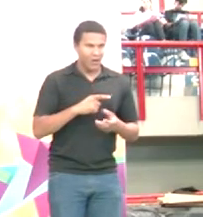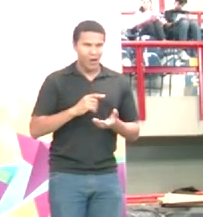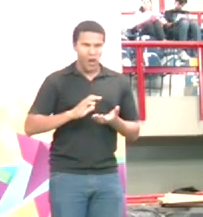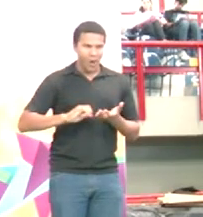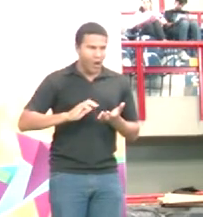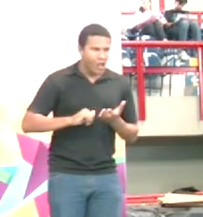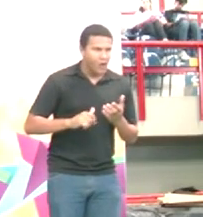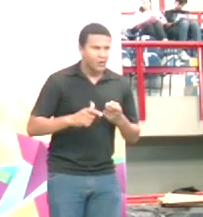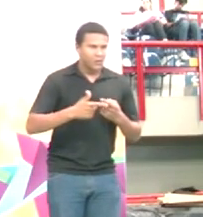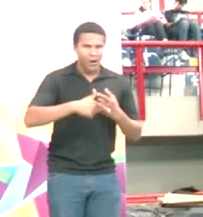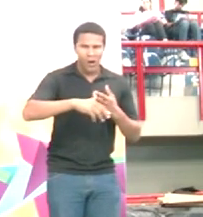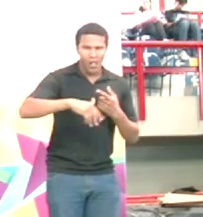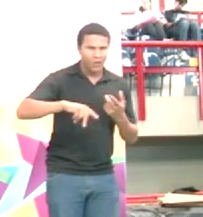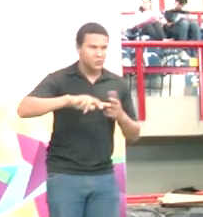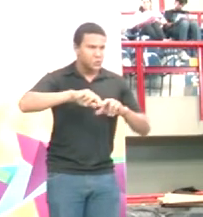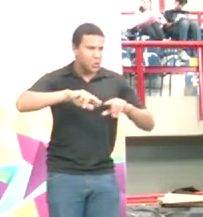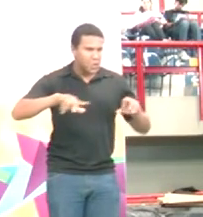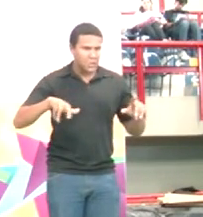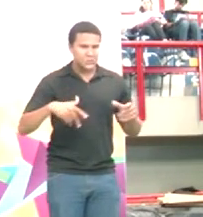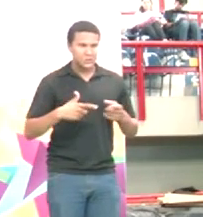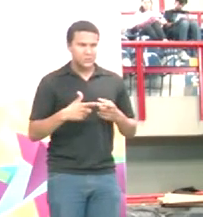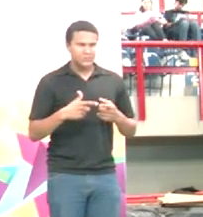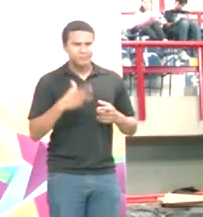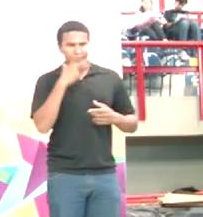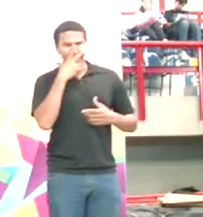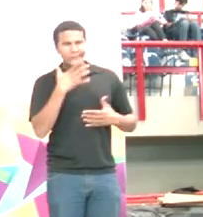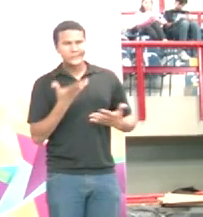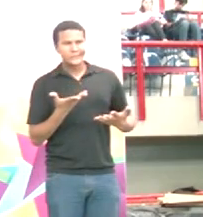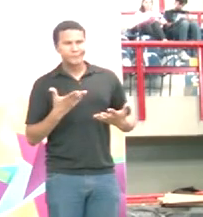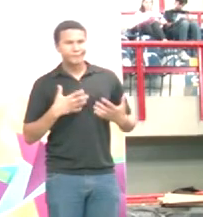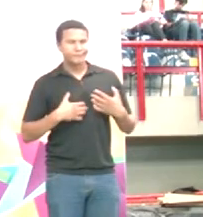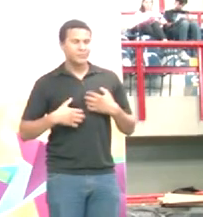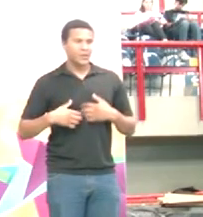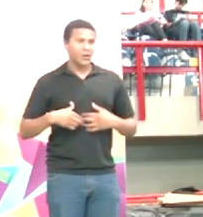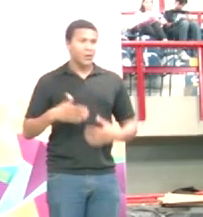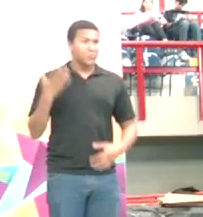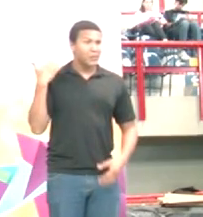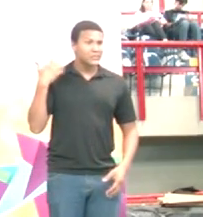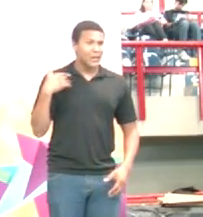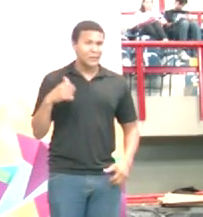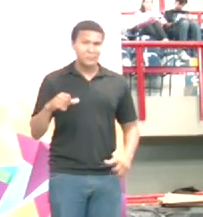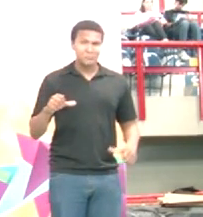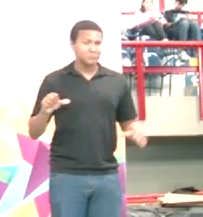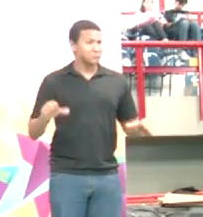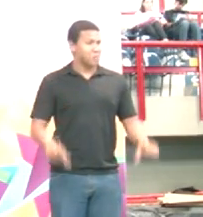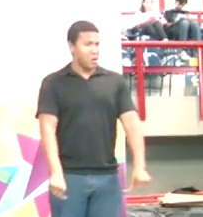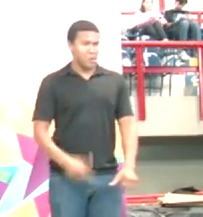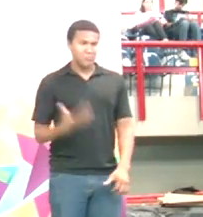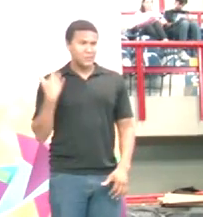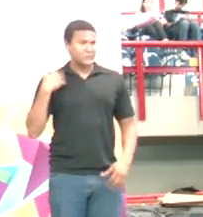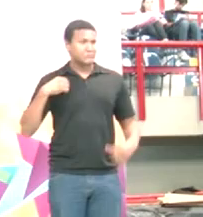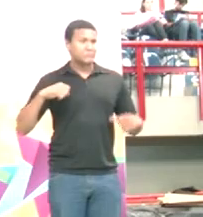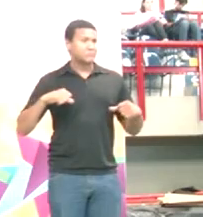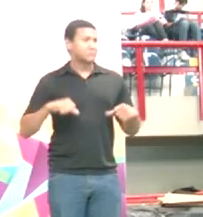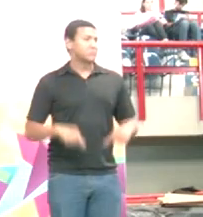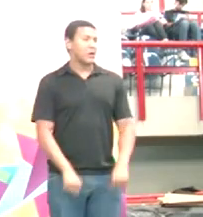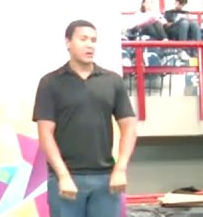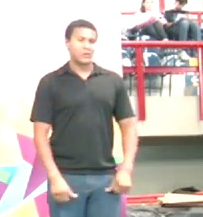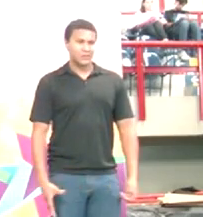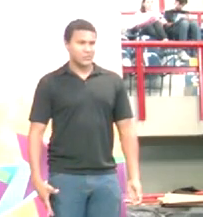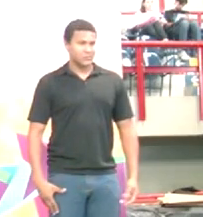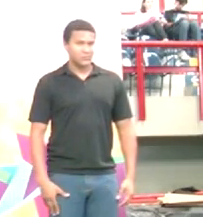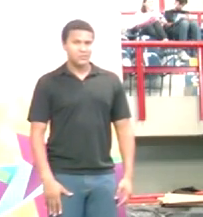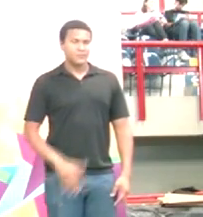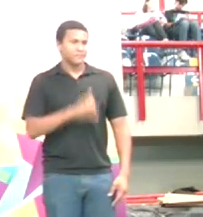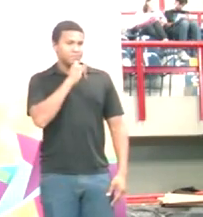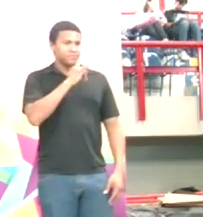corrupção, você desanima. Naquela época era quase perdido, gente. Olha, uma coisa que a